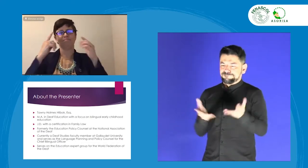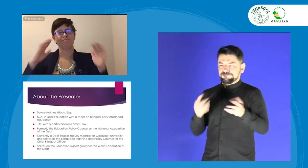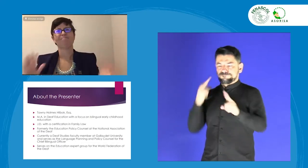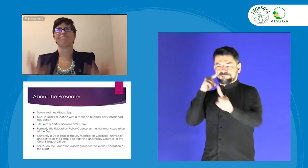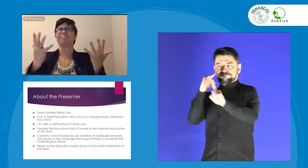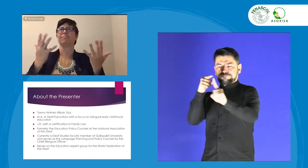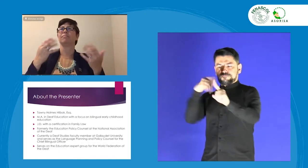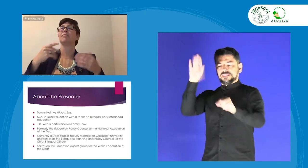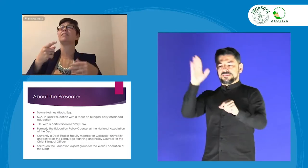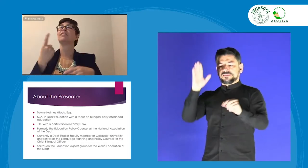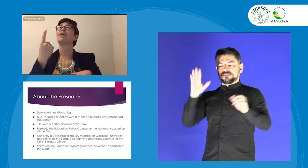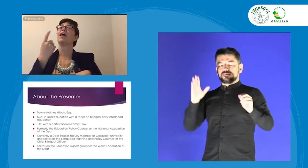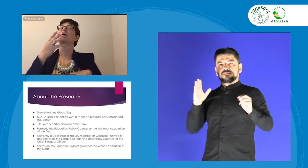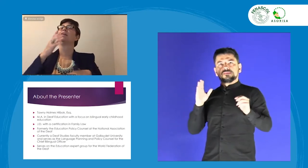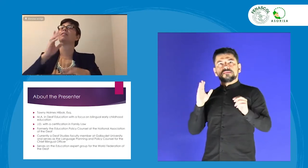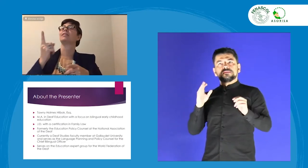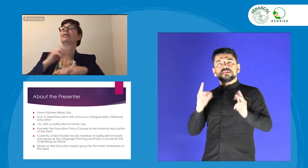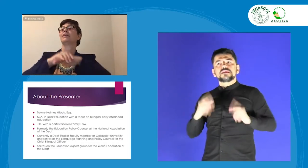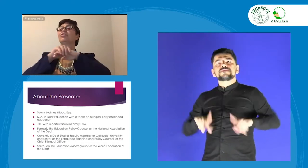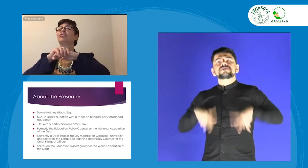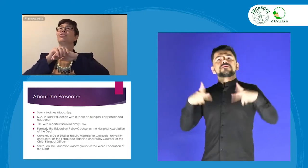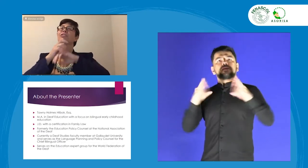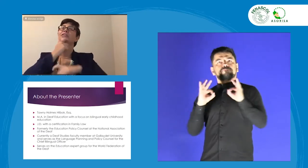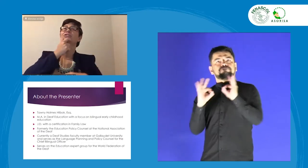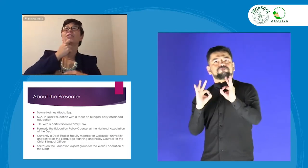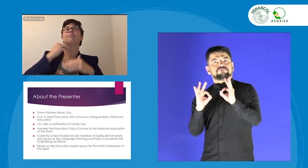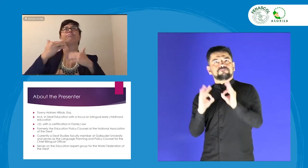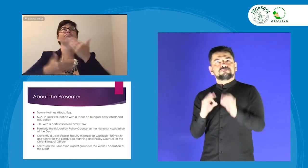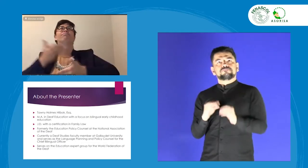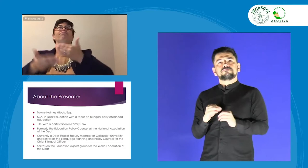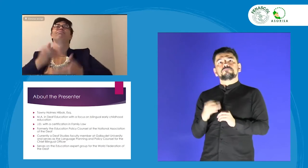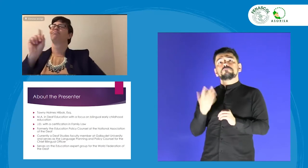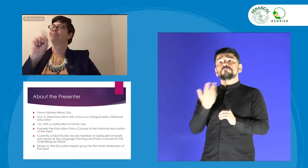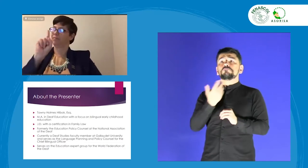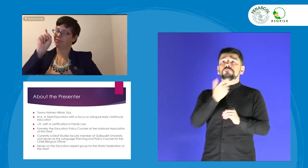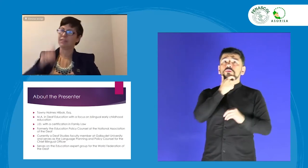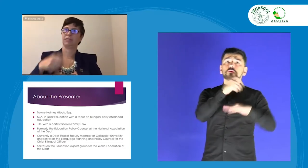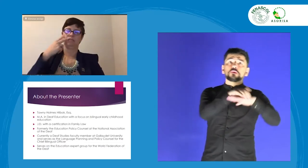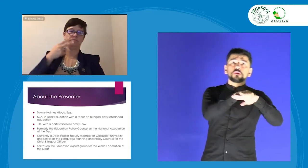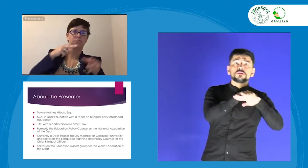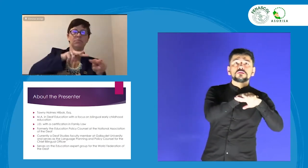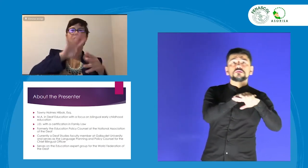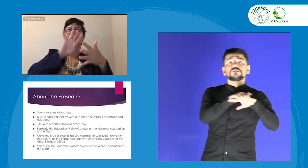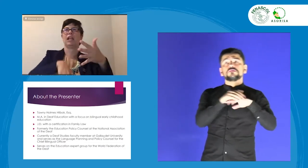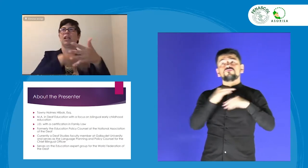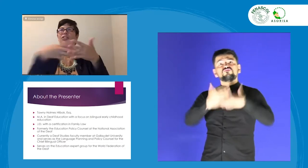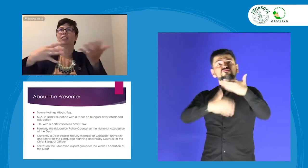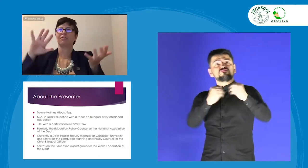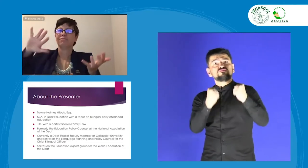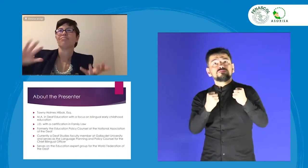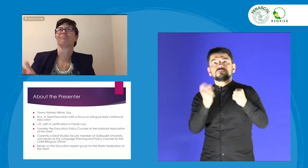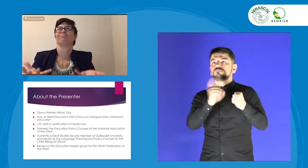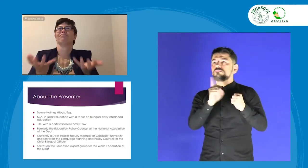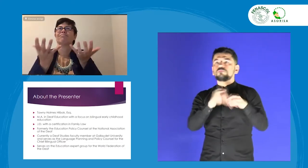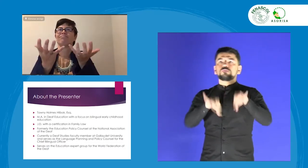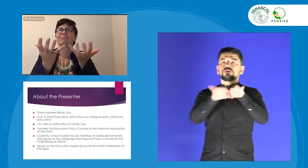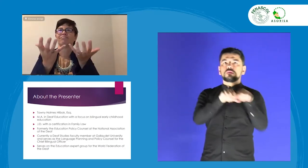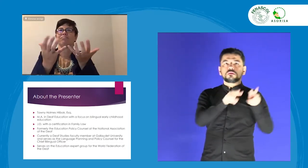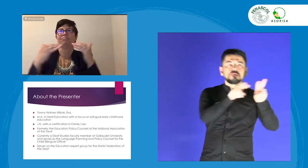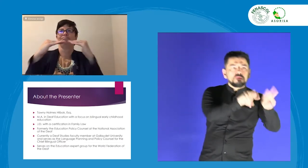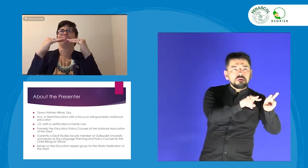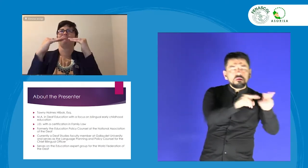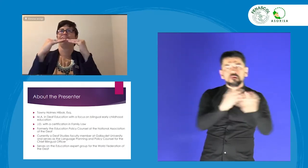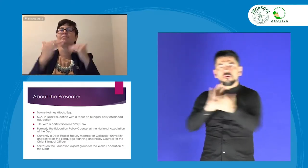la universidad para fortalecer este aspecto. No solamente el tema de inglés, sino